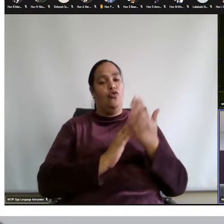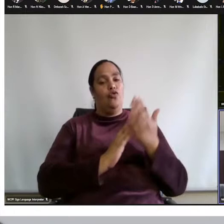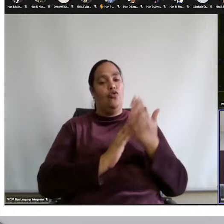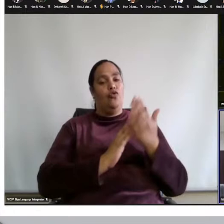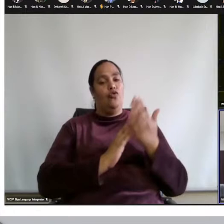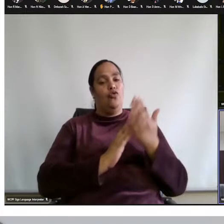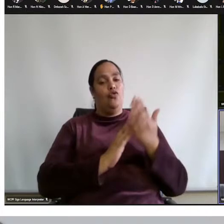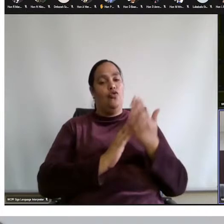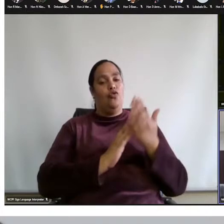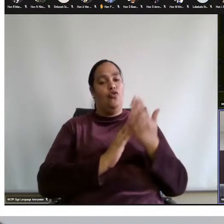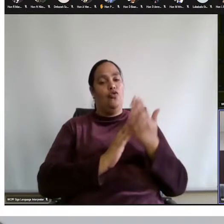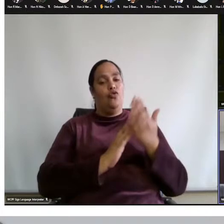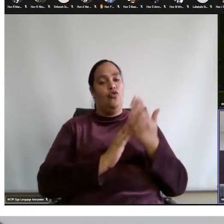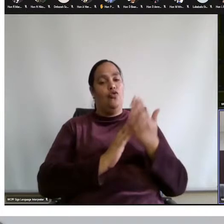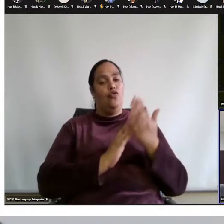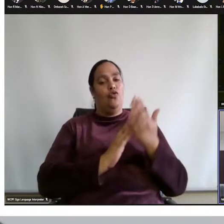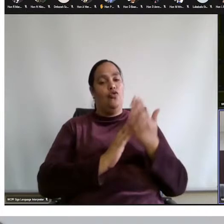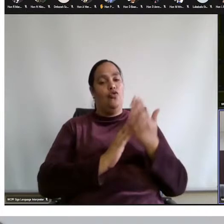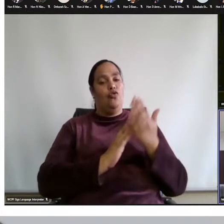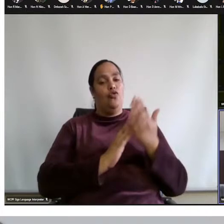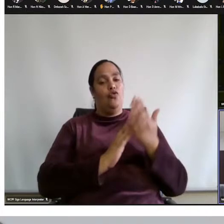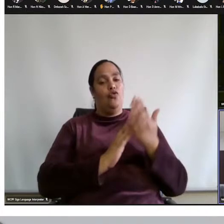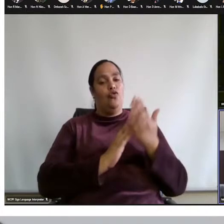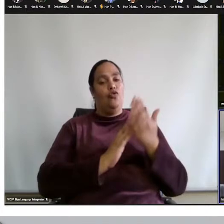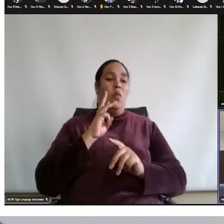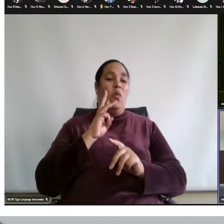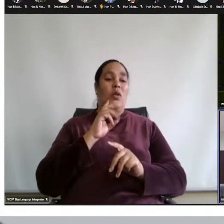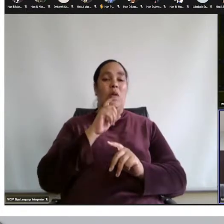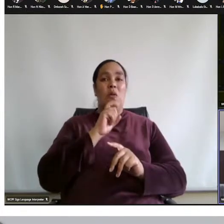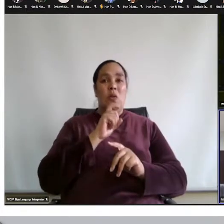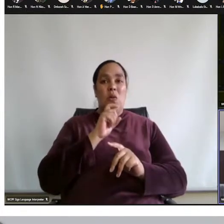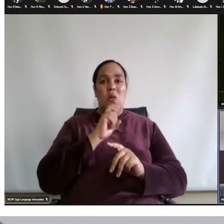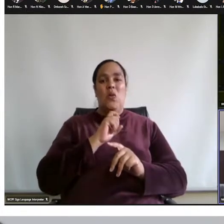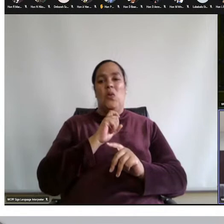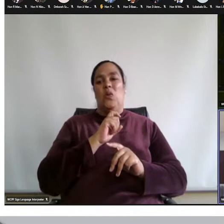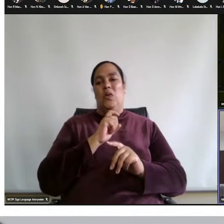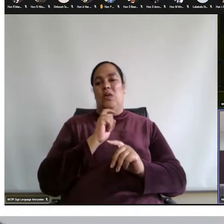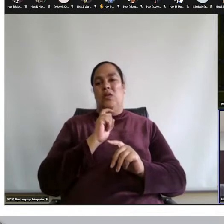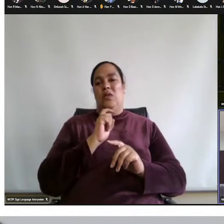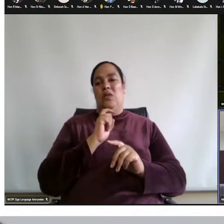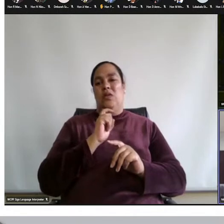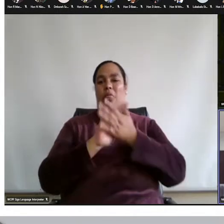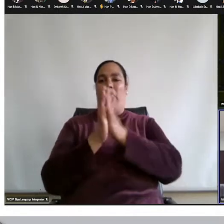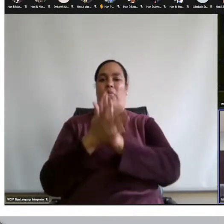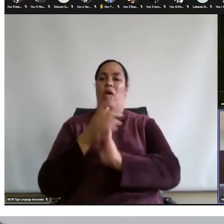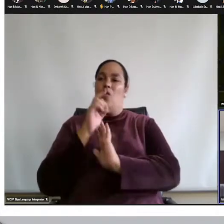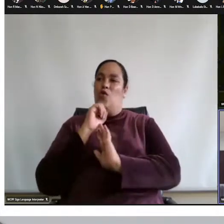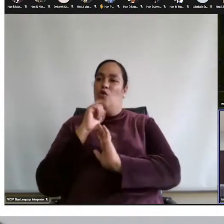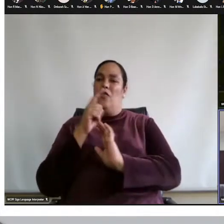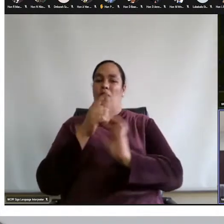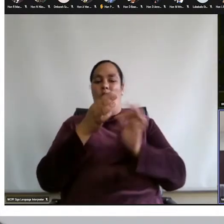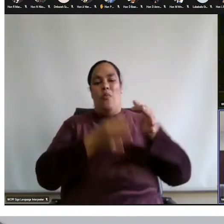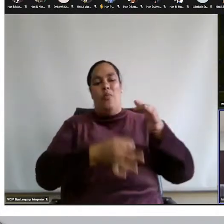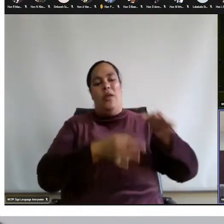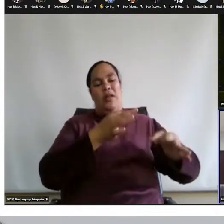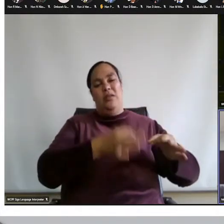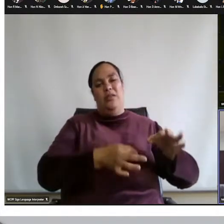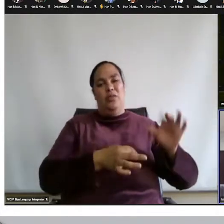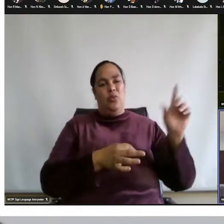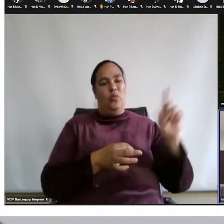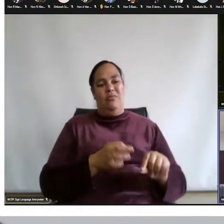wees om water en watergebruik te misbruik vir politieke goedkoop